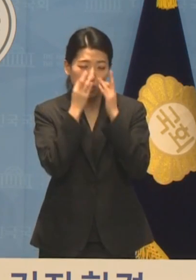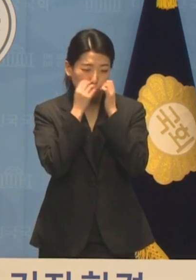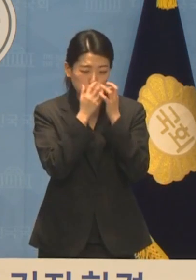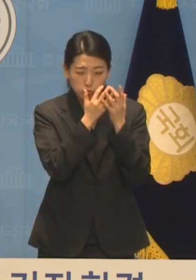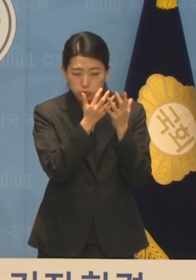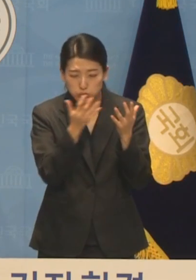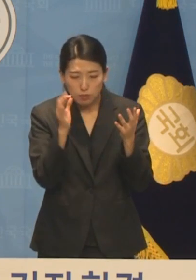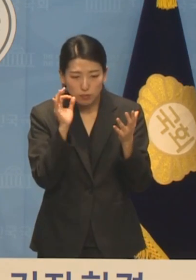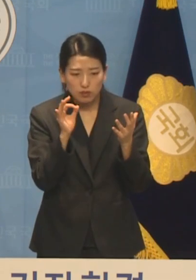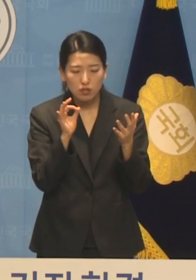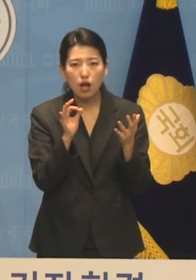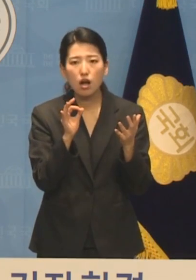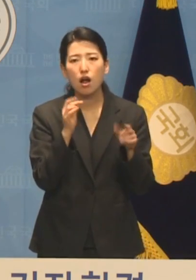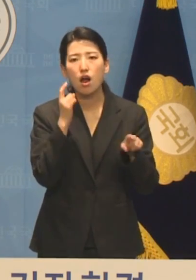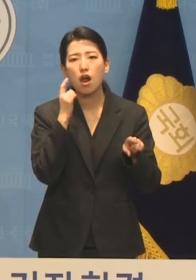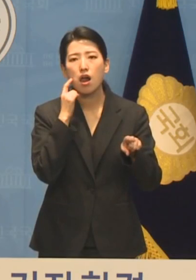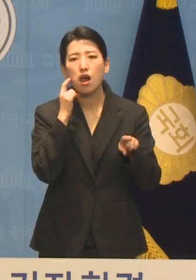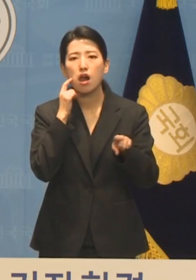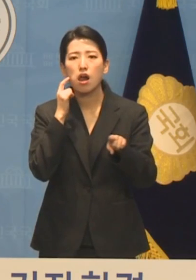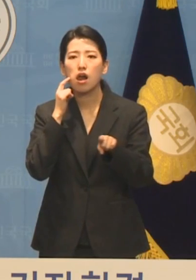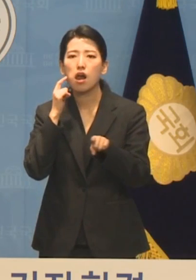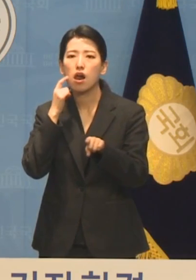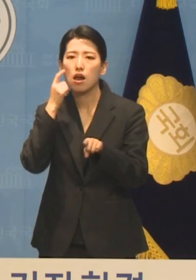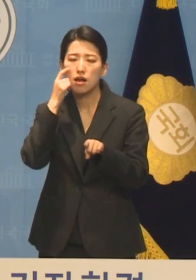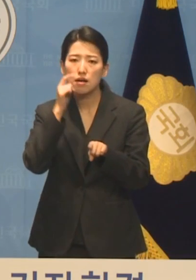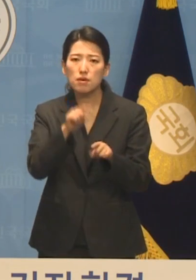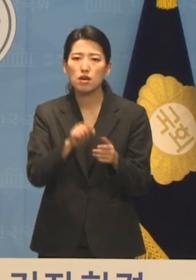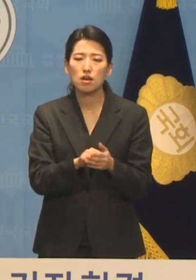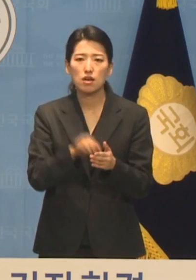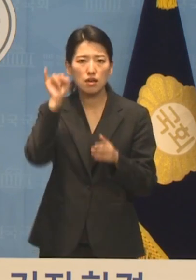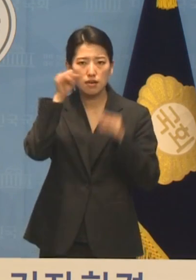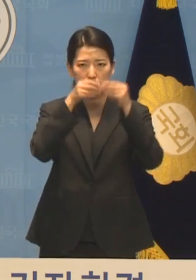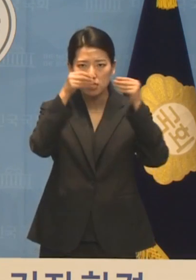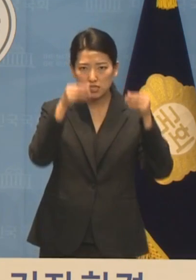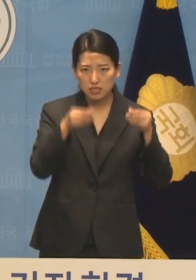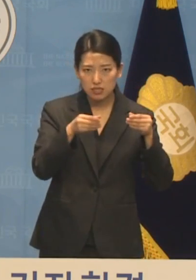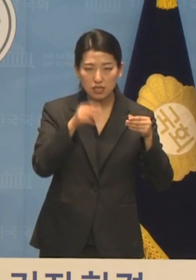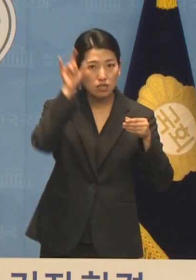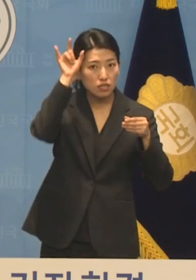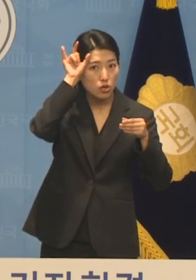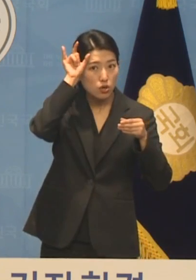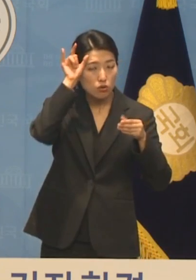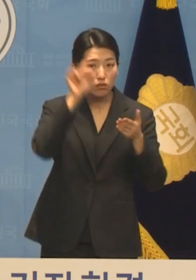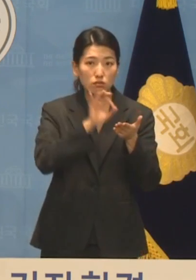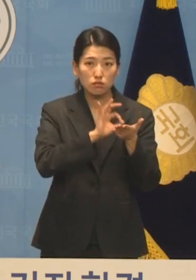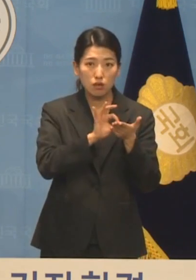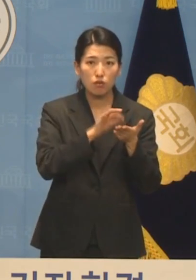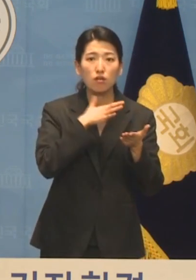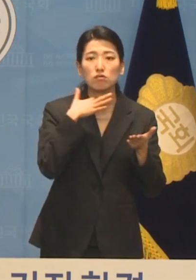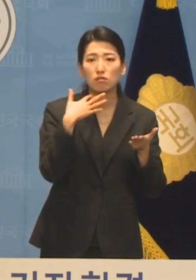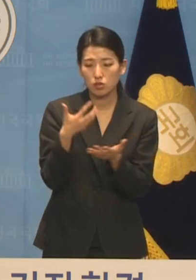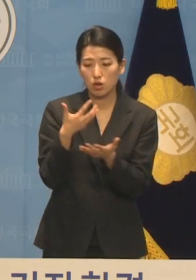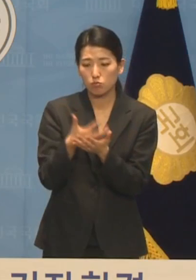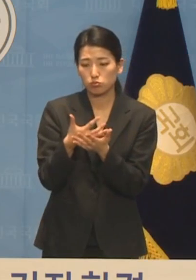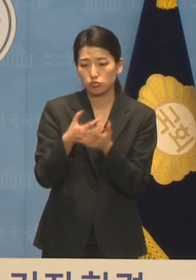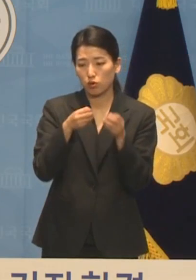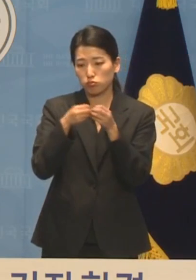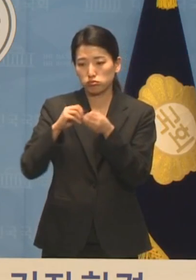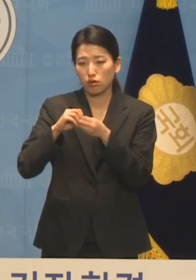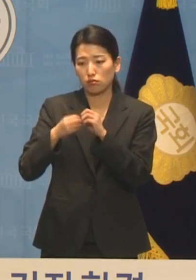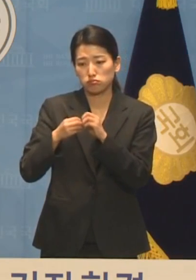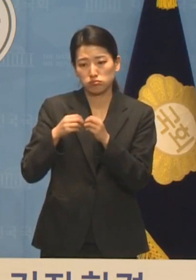날조된 허위 사실로 증명됐습니다. 태블릿 PC 최선씨가 사용한 바 없고 문서 수정기 등도 한